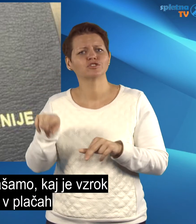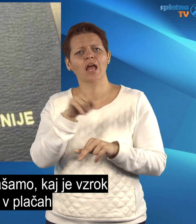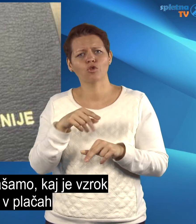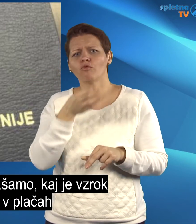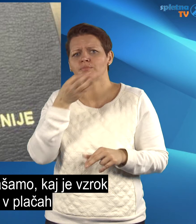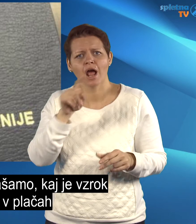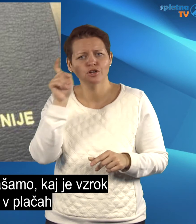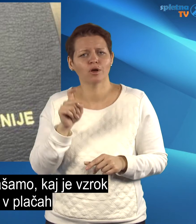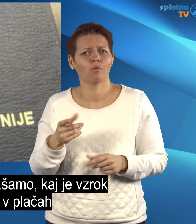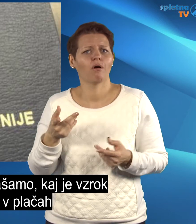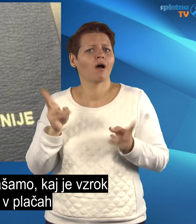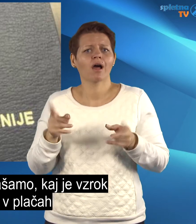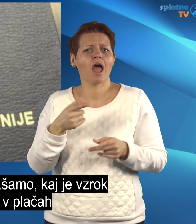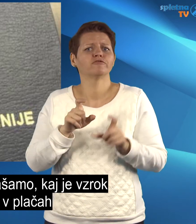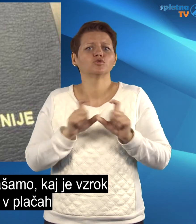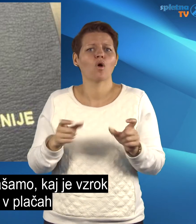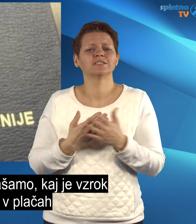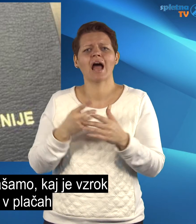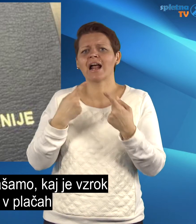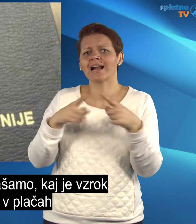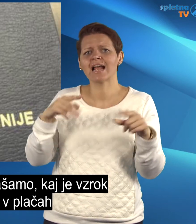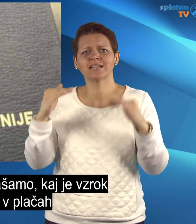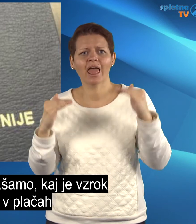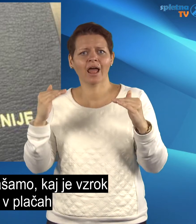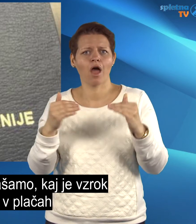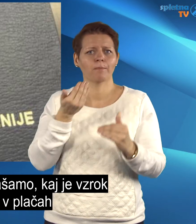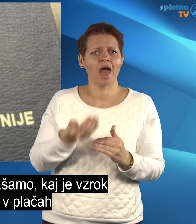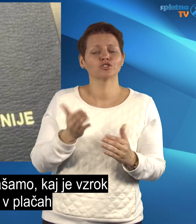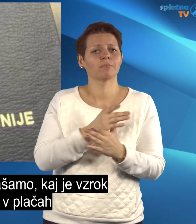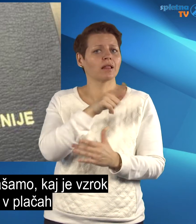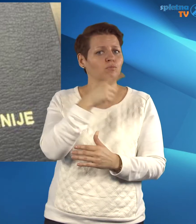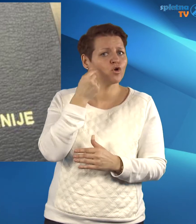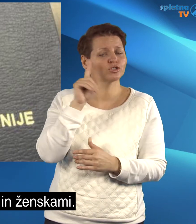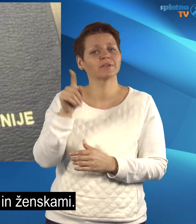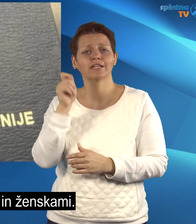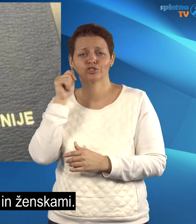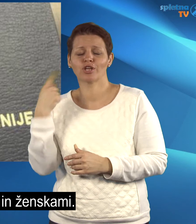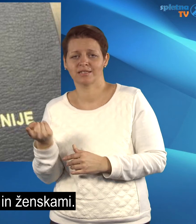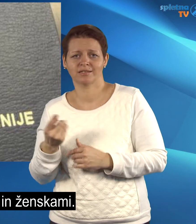Upravičeno se vprašamo, kaj je vzrok za razlike v plačah med moškimi in ženskami.